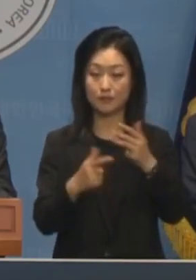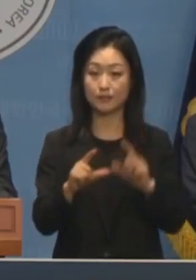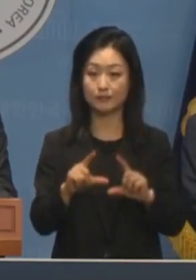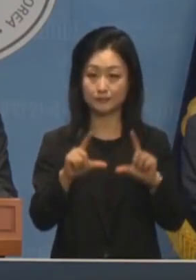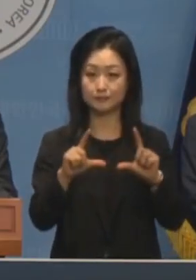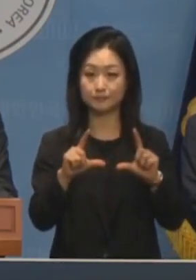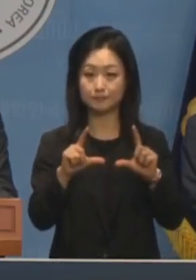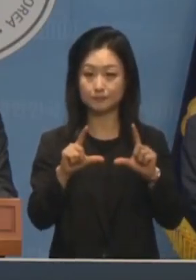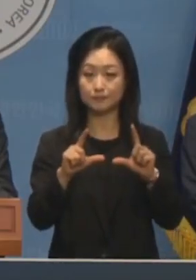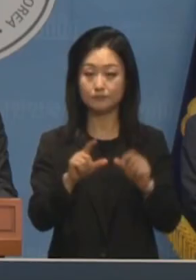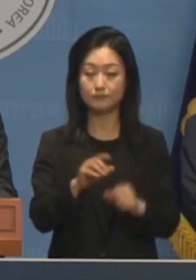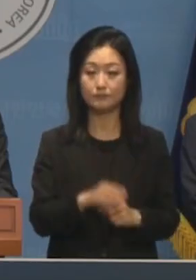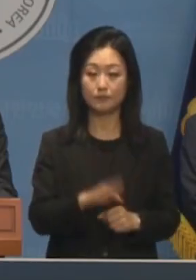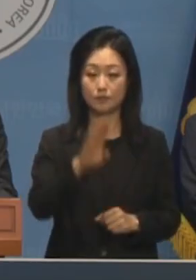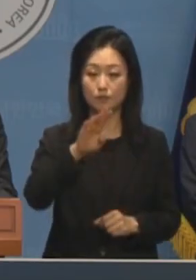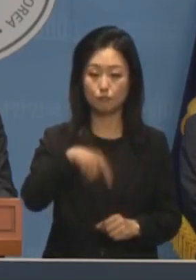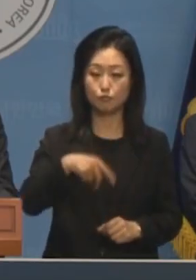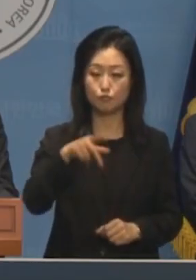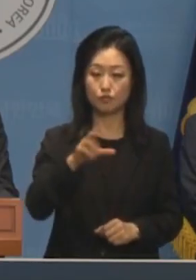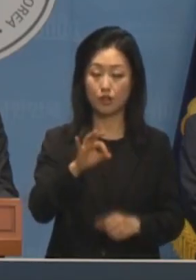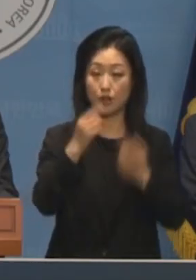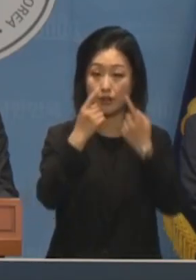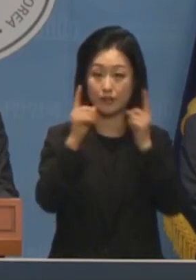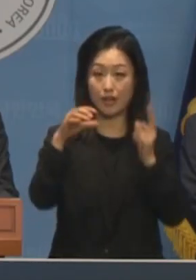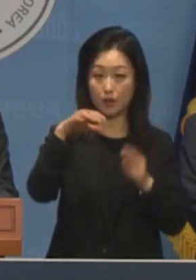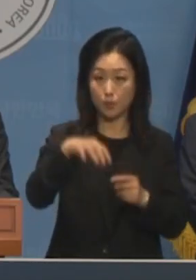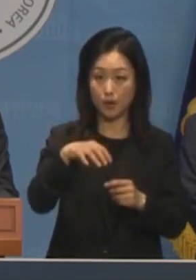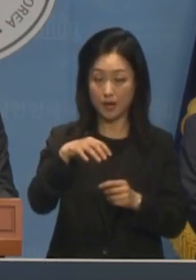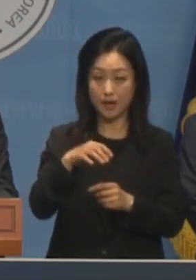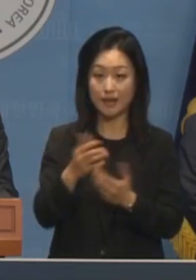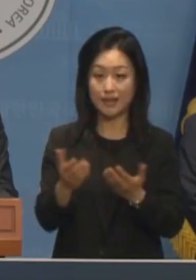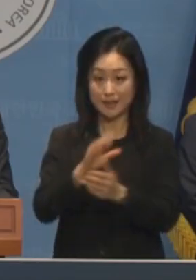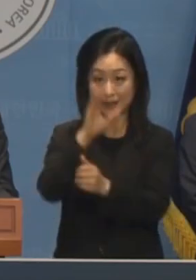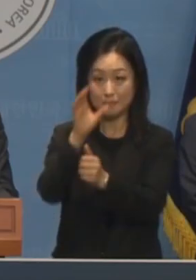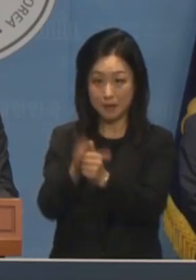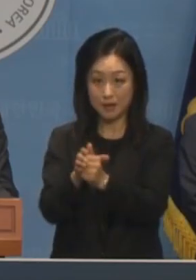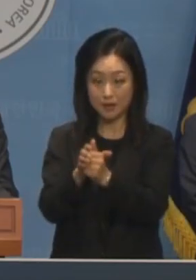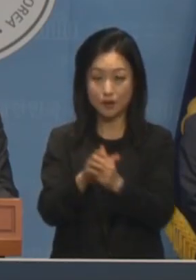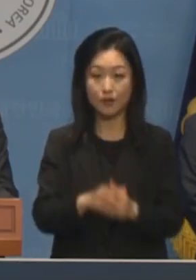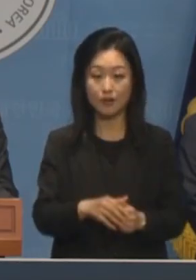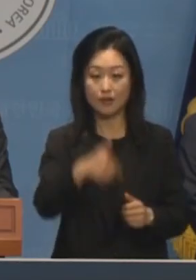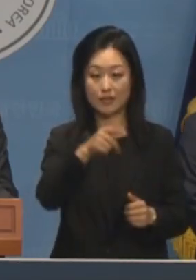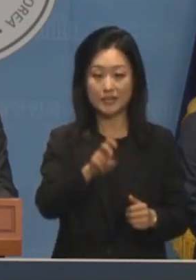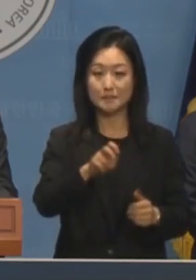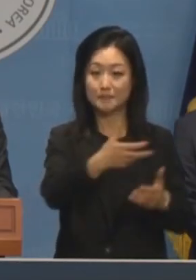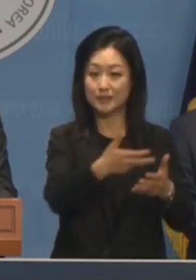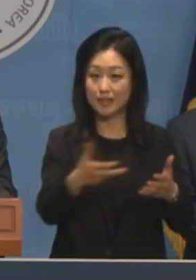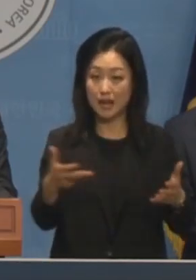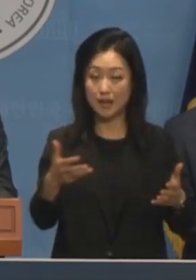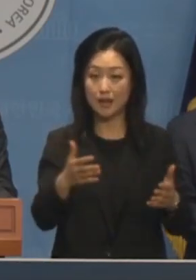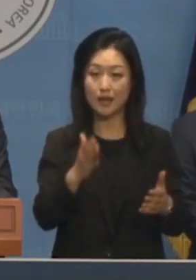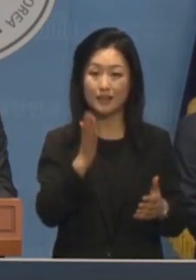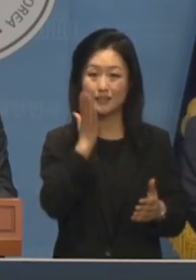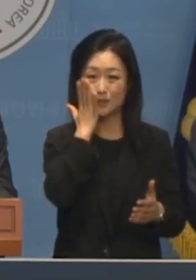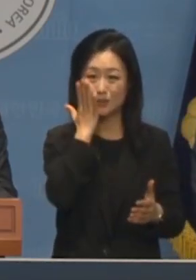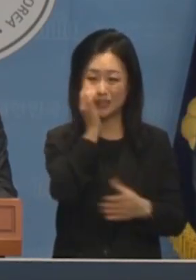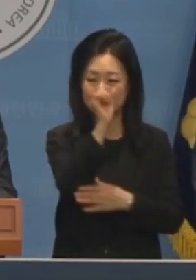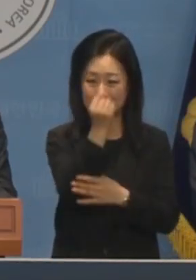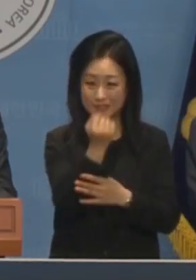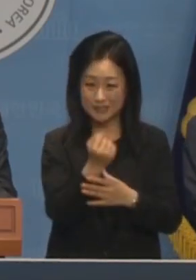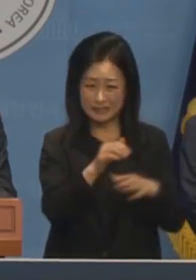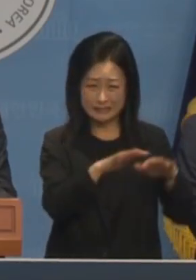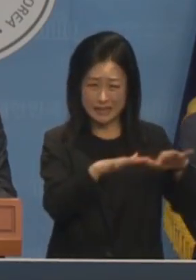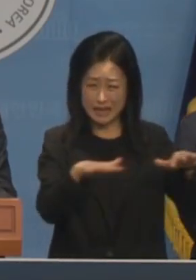날 부경대학교에 의뢰한 금강유역 녹조 조사 결과를 바탕으로 우리 강을